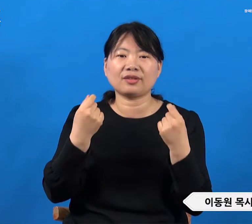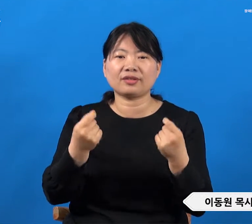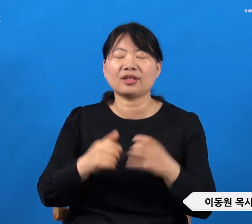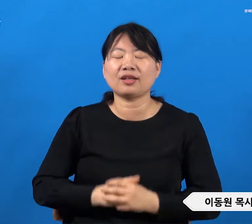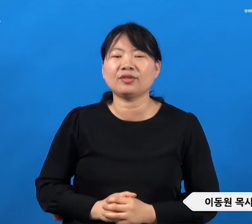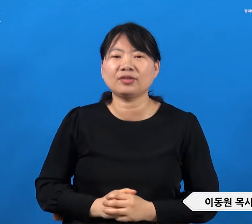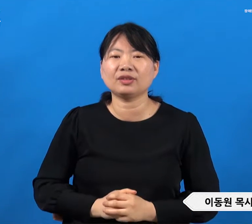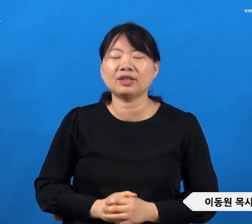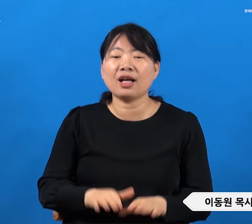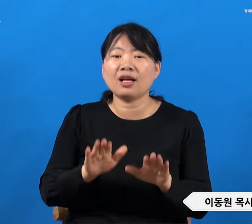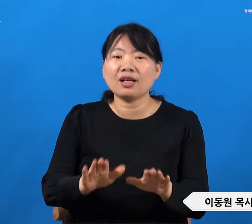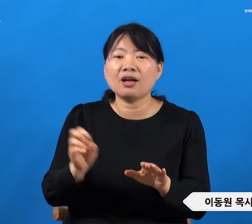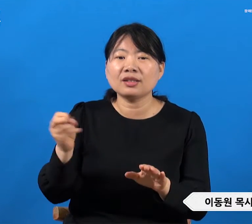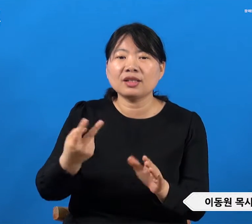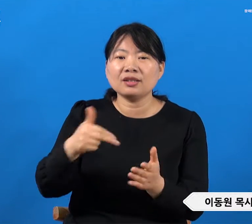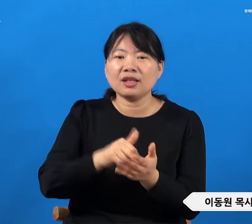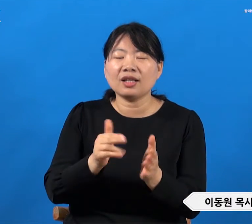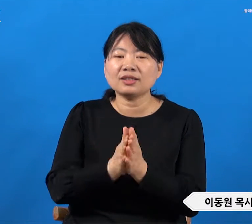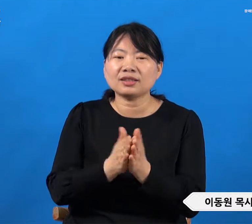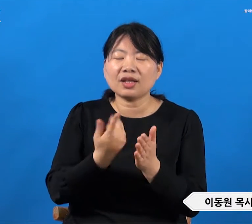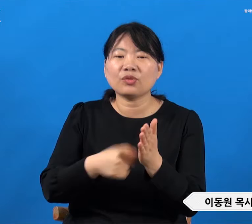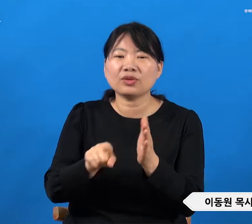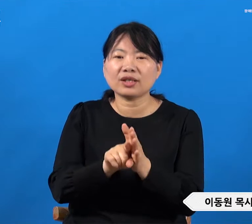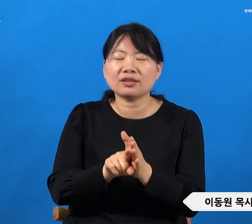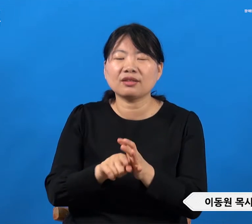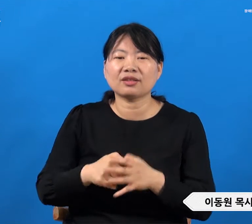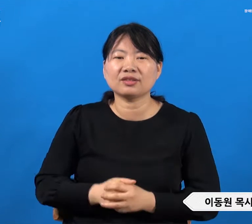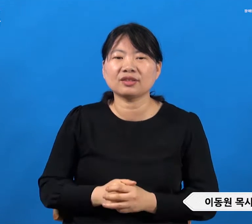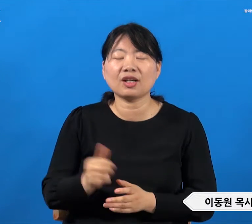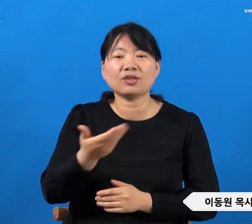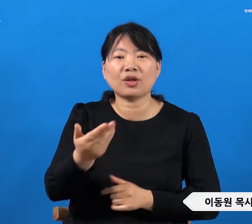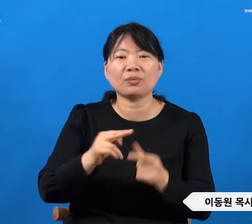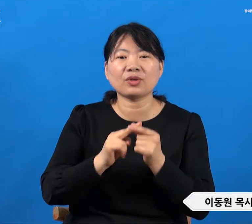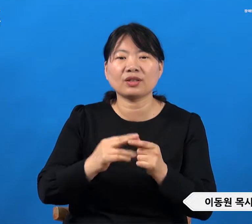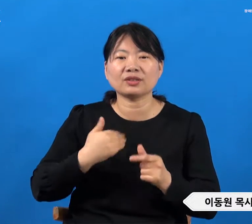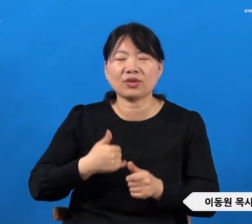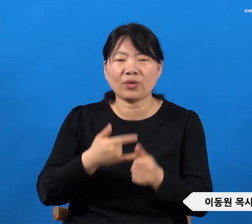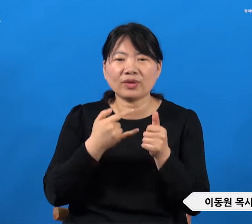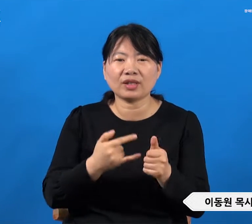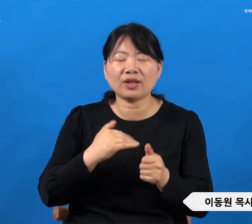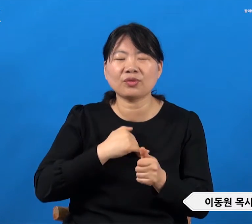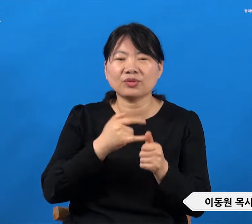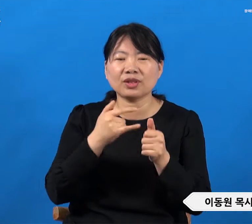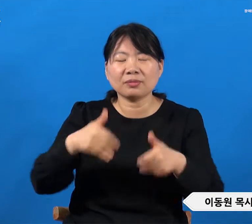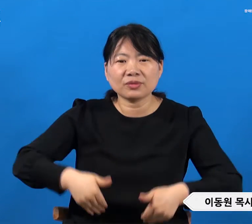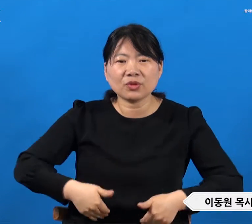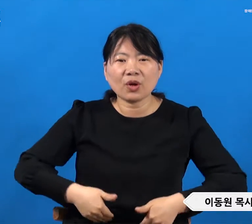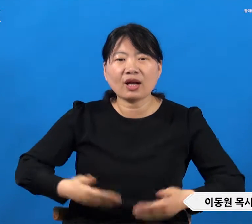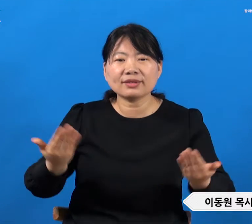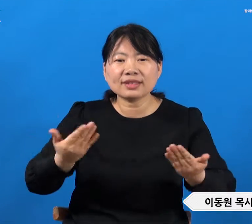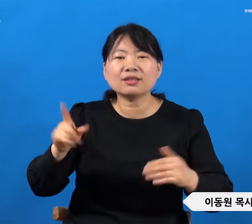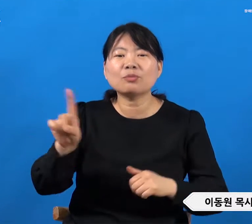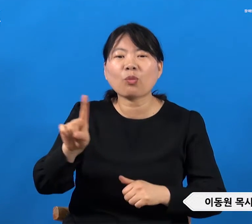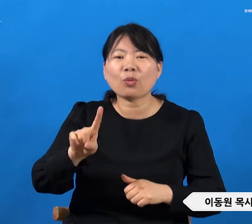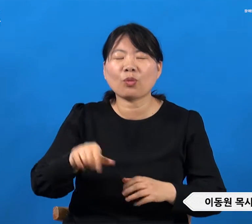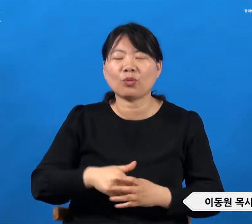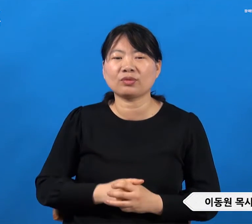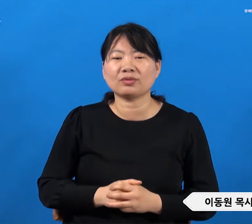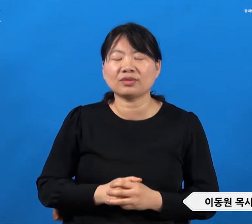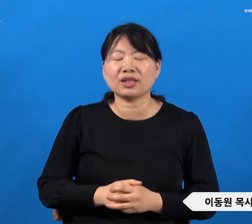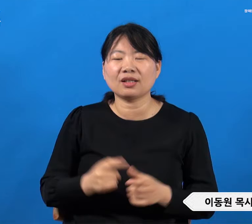있습니다. 자, 다시 일어나 시작하기 위해 여러분과 저에게, 우리에게 필요한 일은